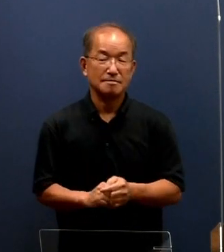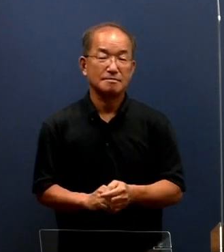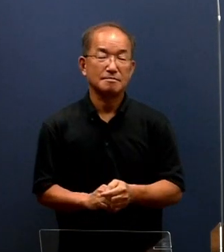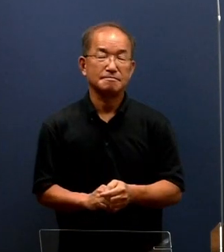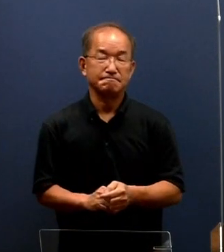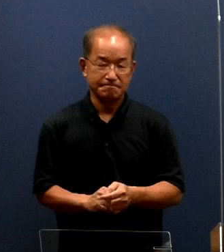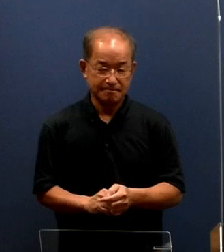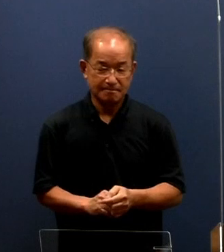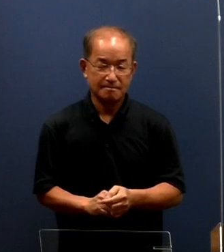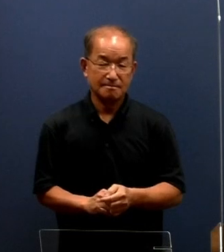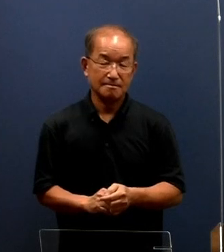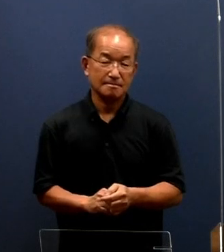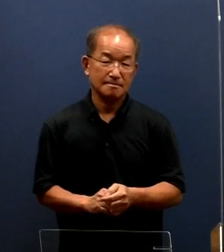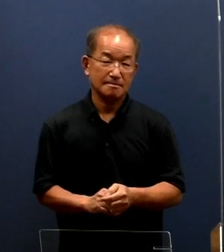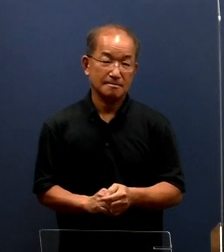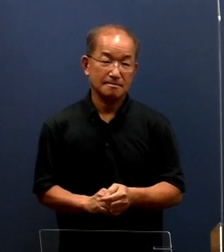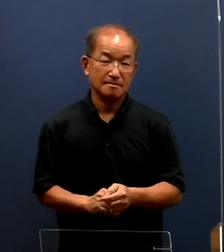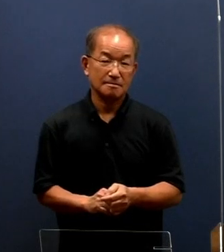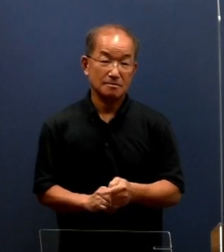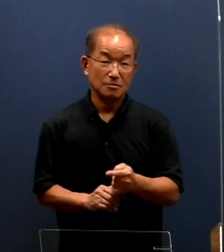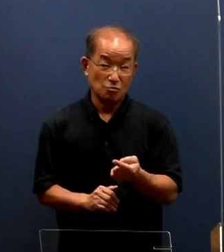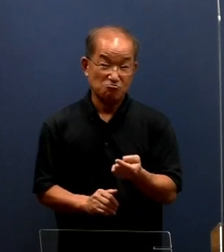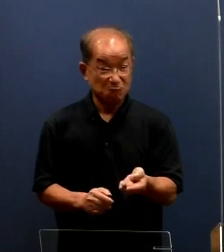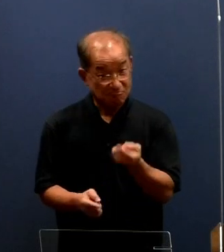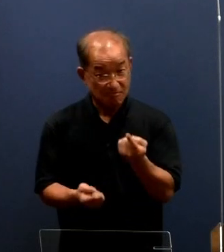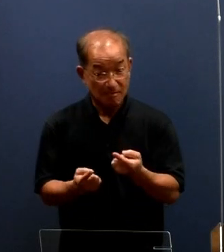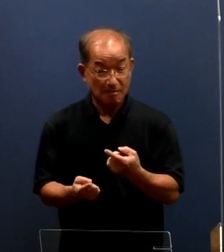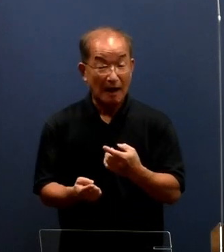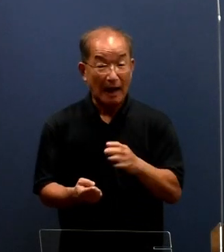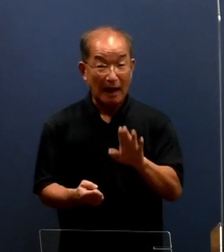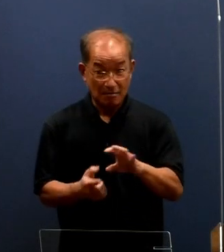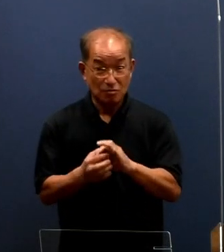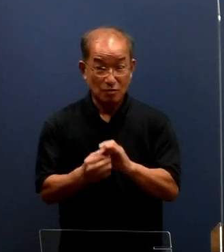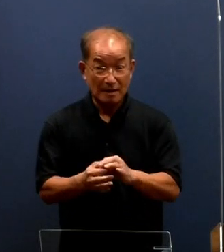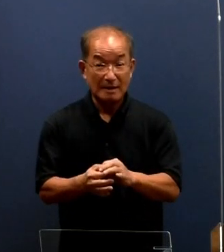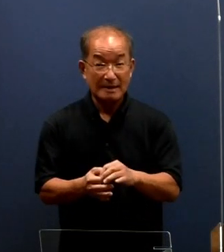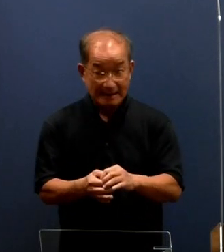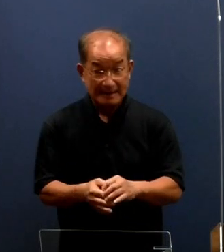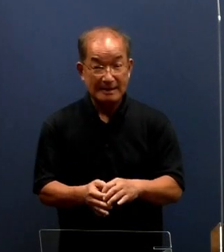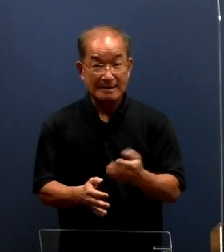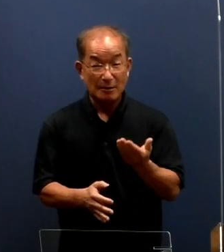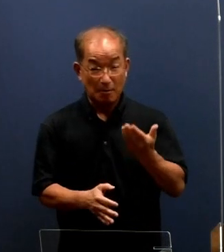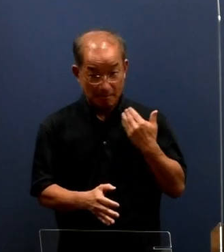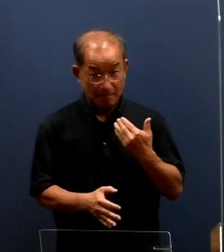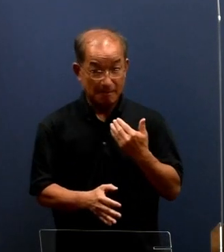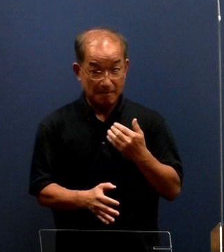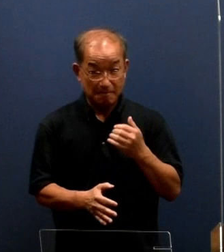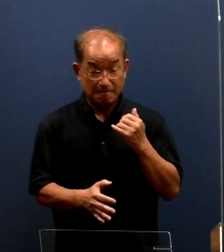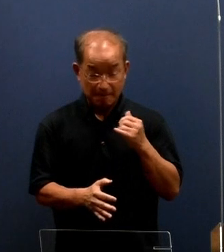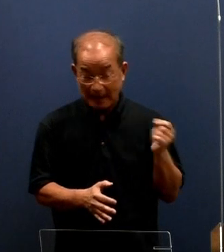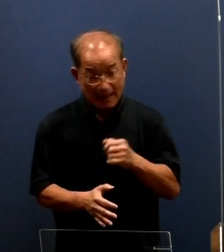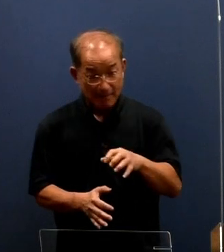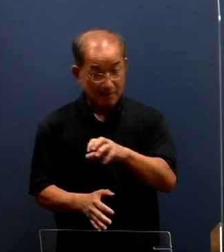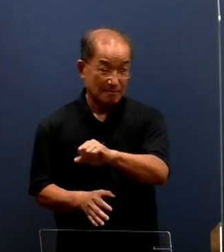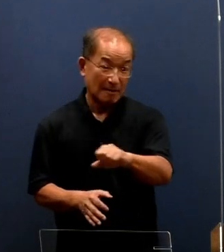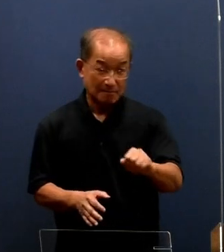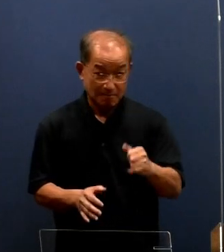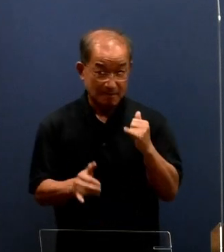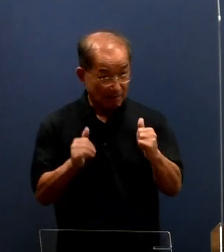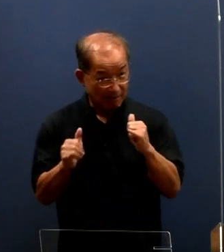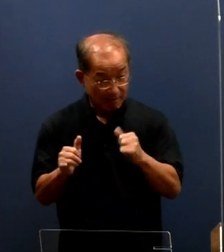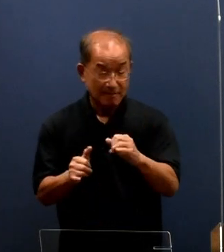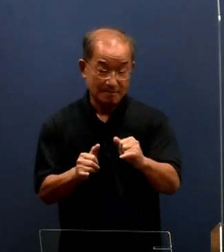避けられる死亡を避けられないということが発生するので一生懸命やってるんですね。これは県民の皆さんの